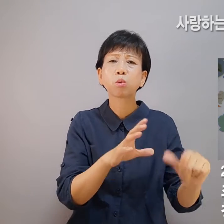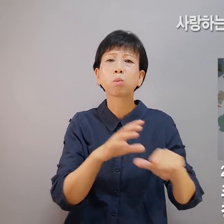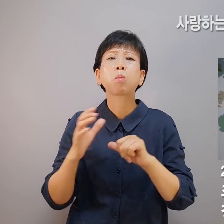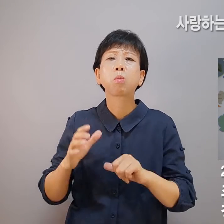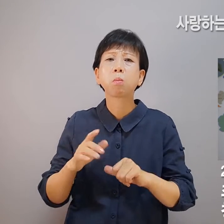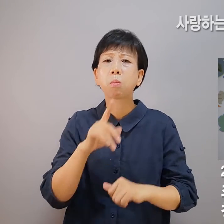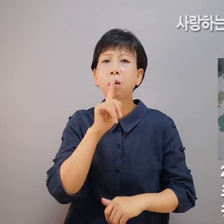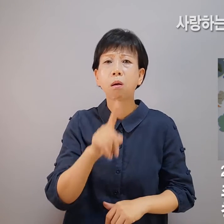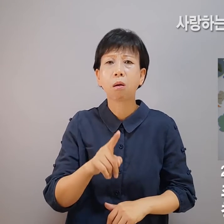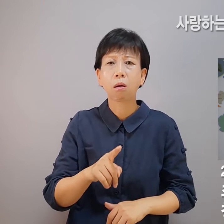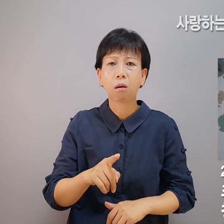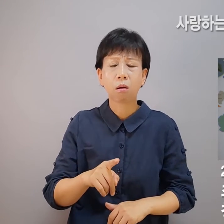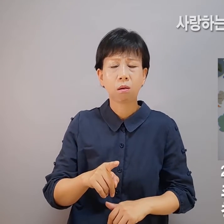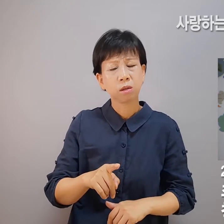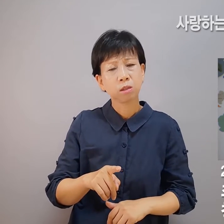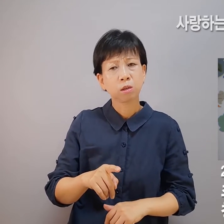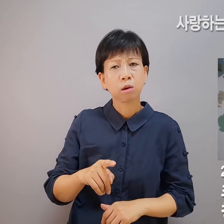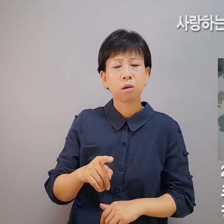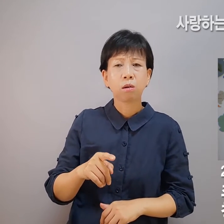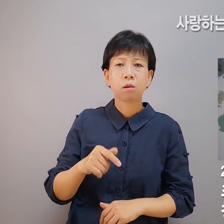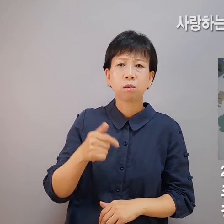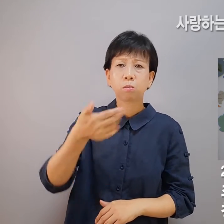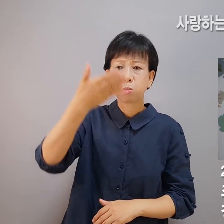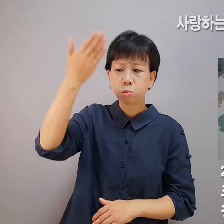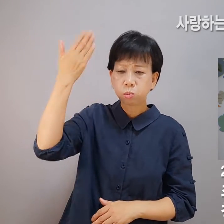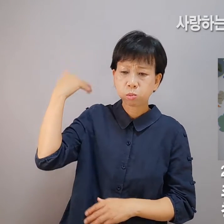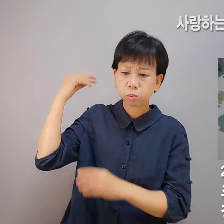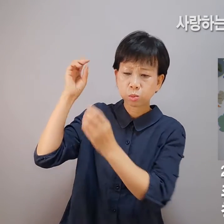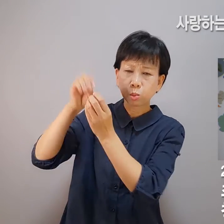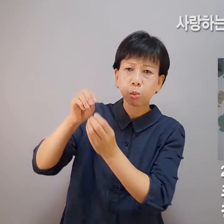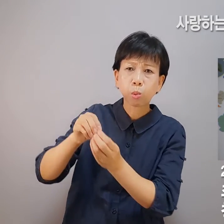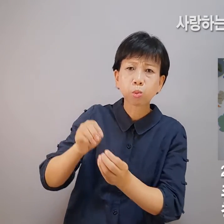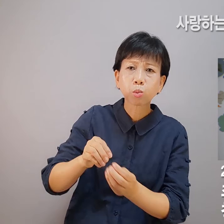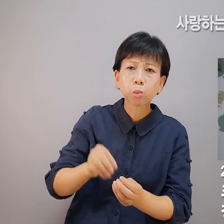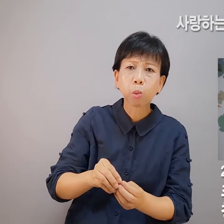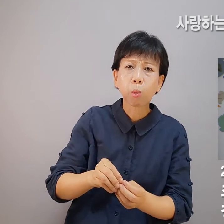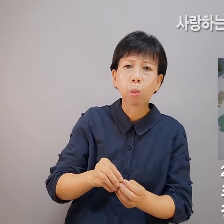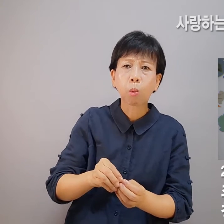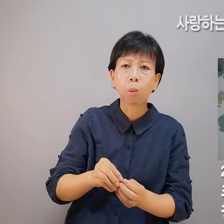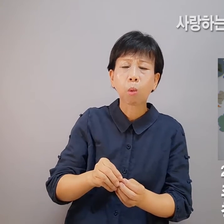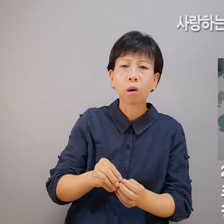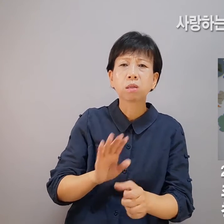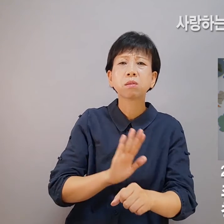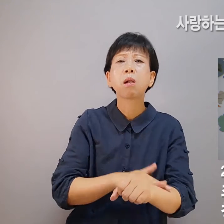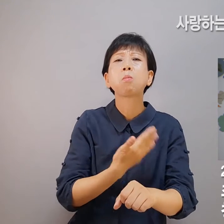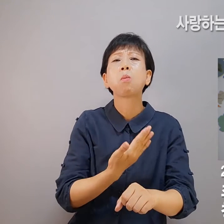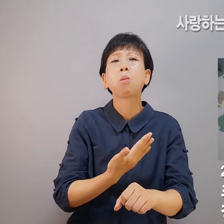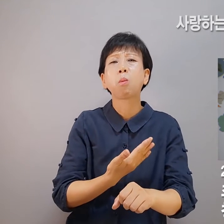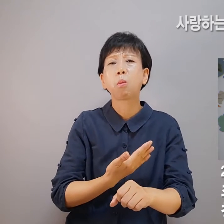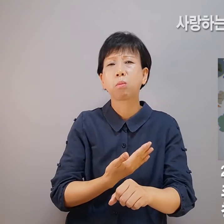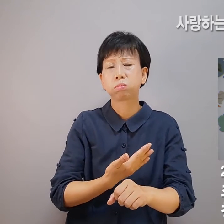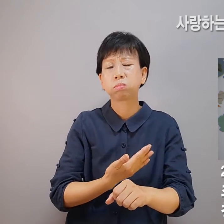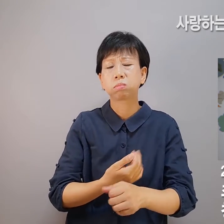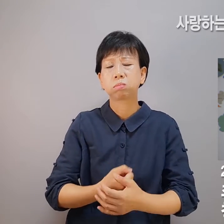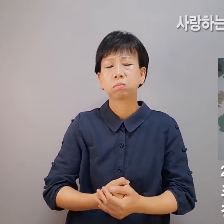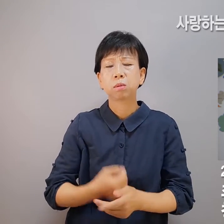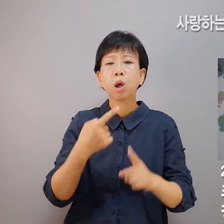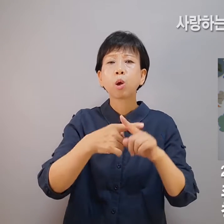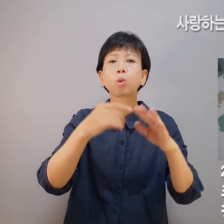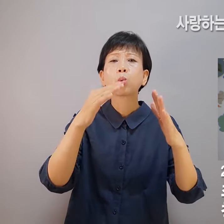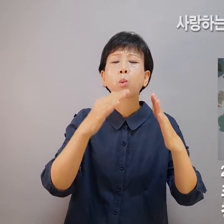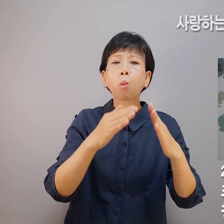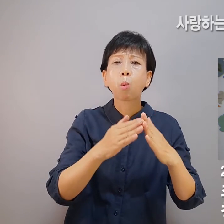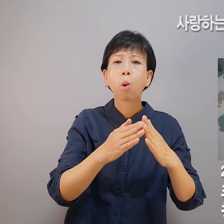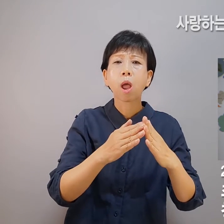네. 그래서 전통이 성경보다 앞선, 네, 이게 좀 잘못된 부분이거든요. 교회에 아주